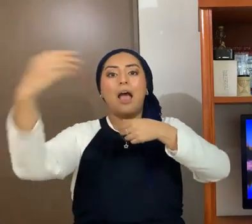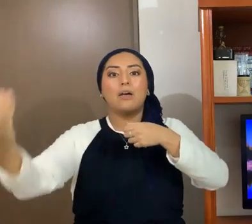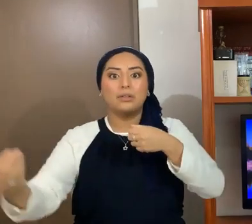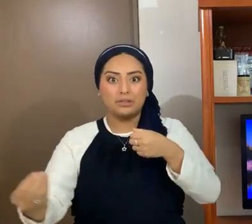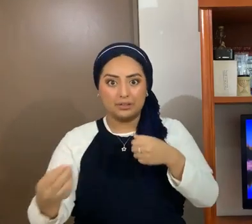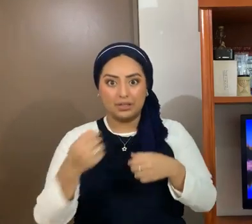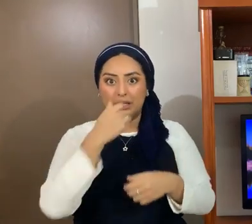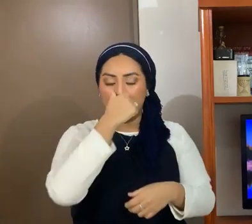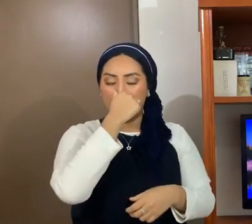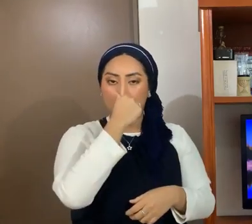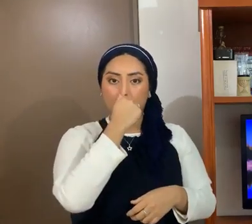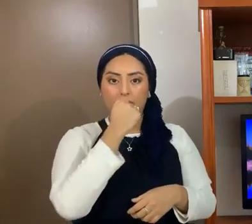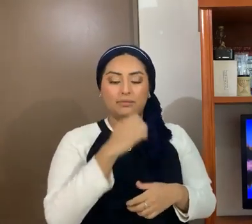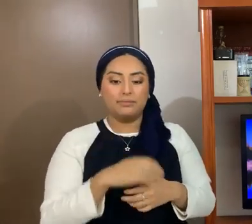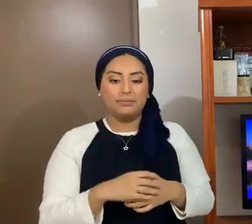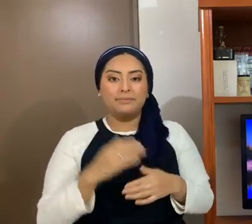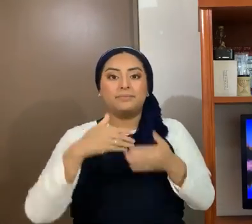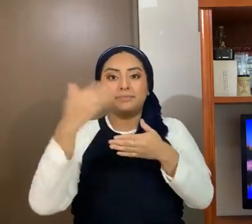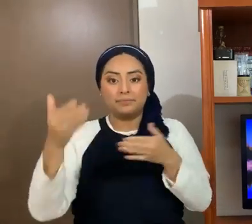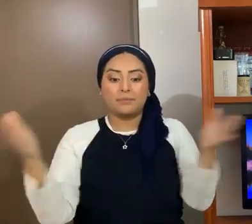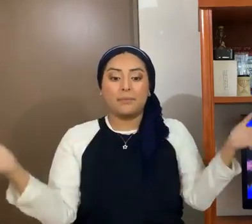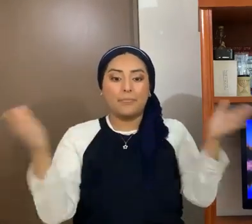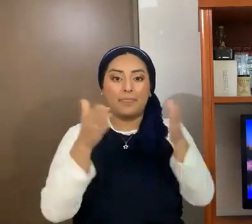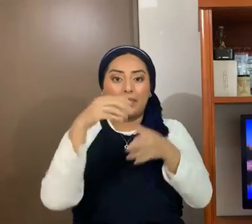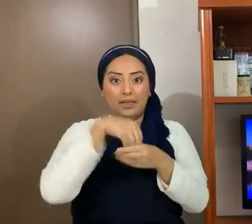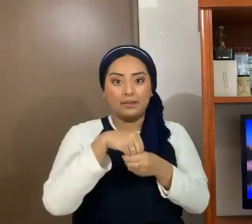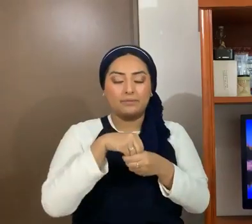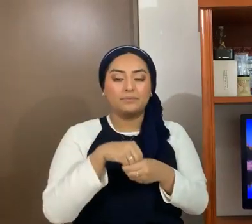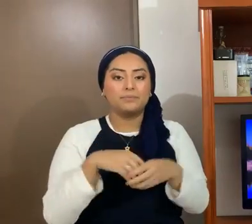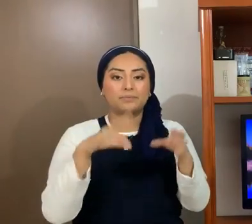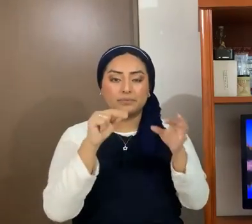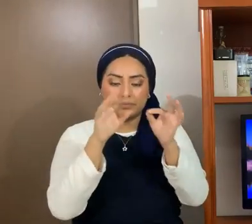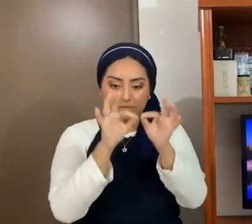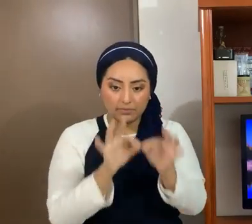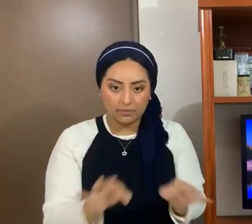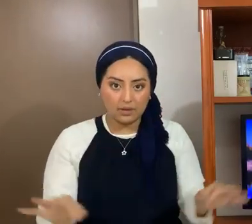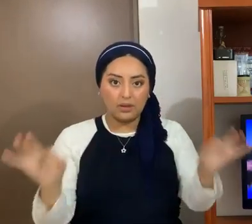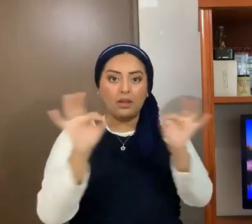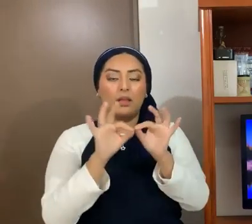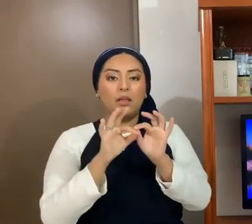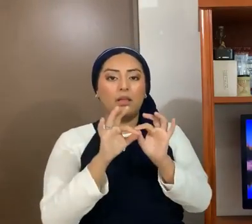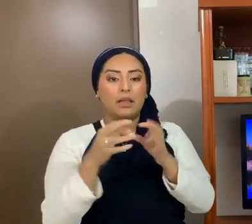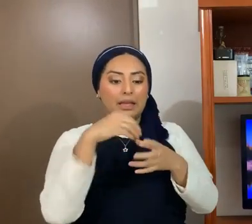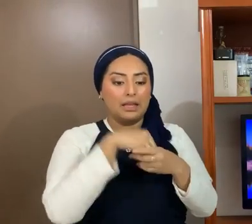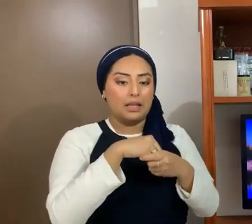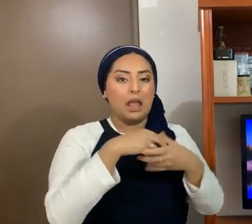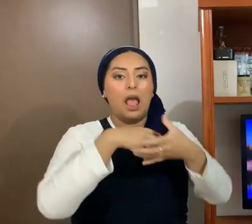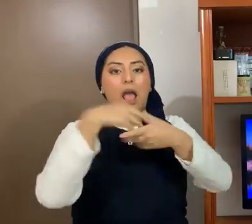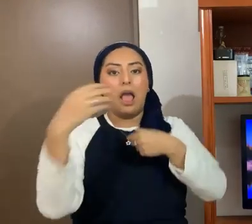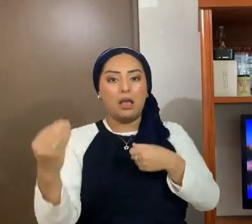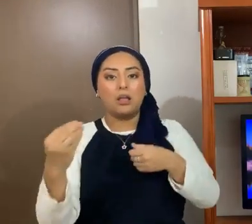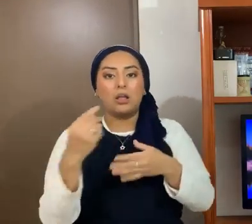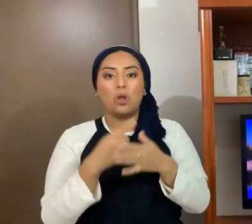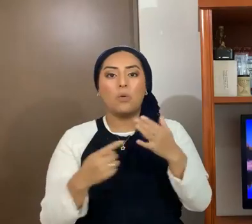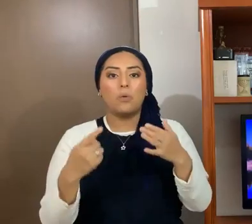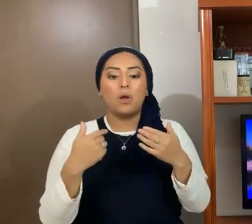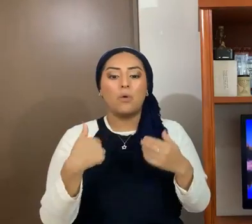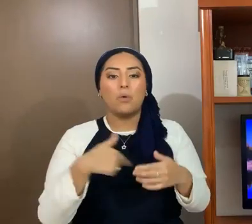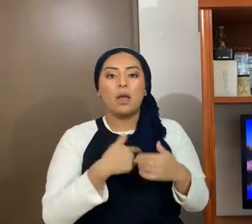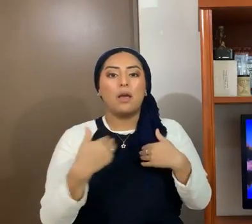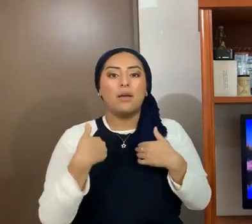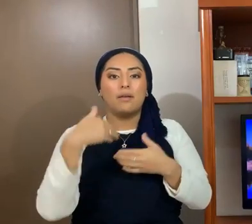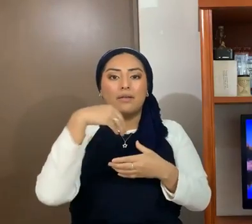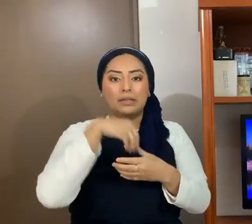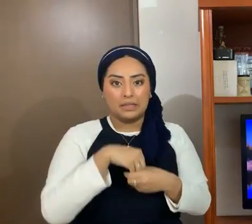cortinas de la parte exterior y luego ir hacia adentro. No, lo importante es de adentro hacia afuera, lo que vamos a contener. Si